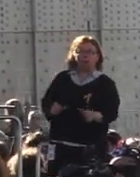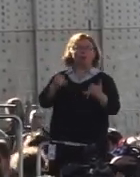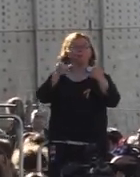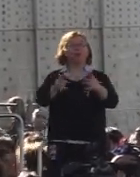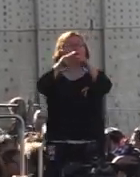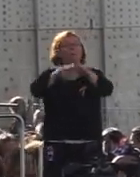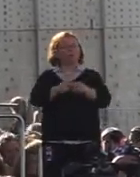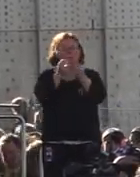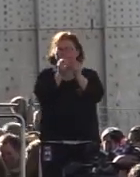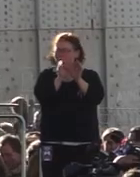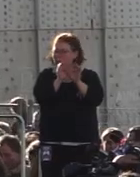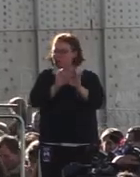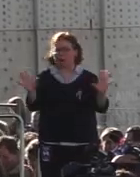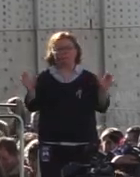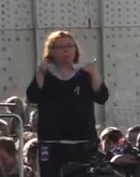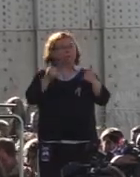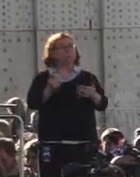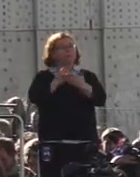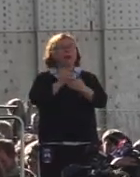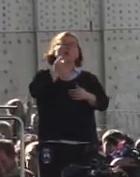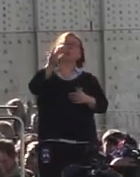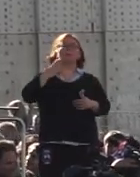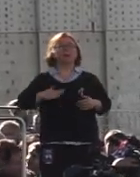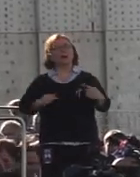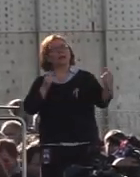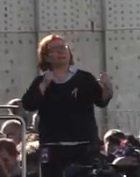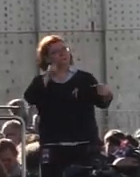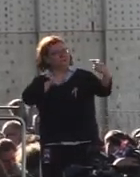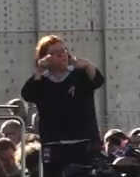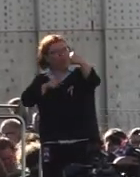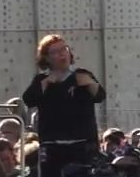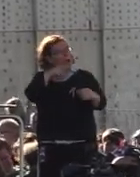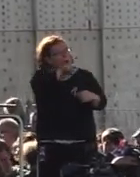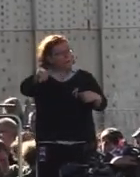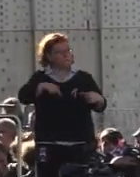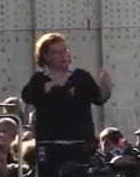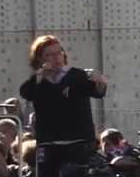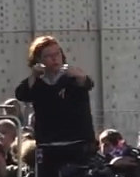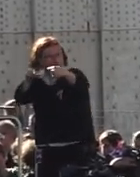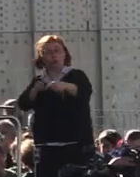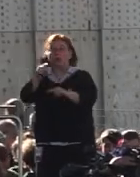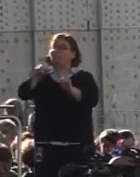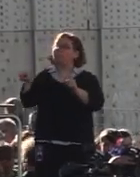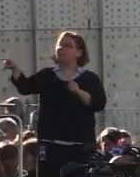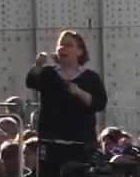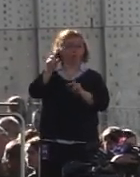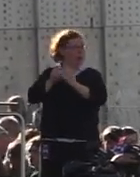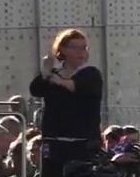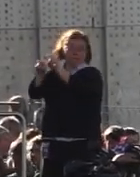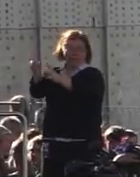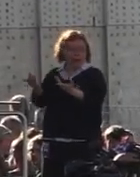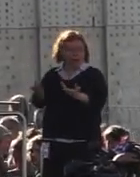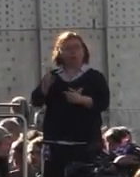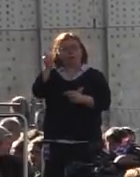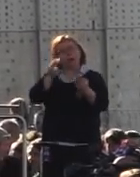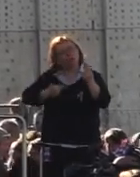maradt ebből semmi, mert mostanság jobb szeretünk egymásra lőni. Pedig másokra sem kéne,